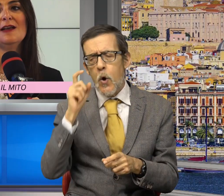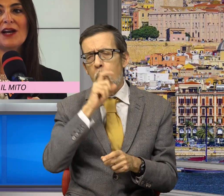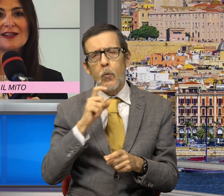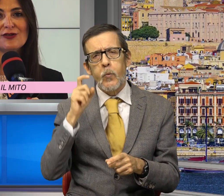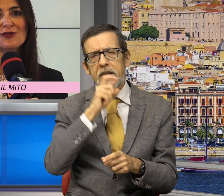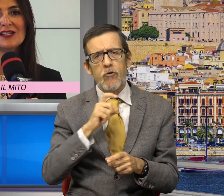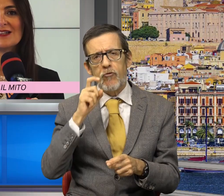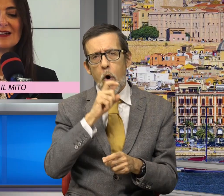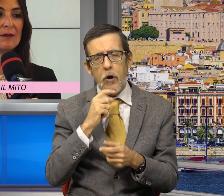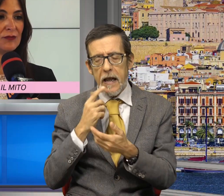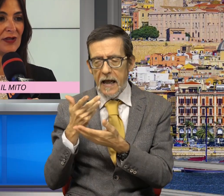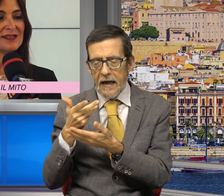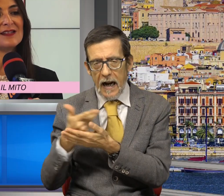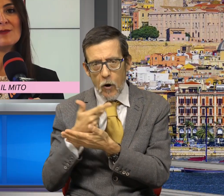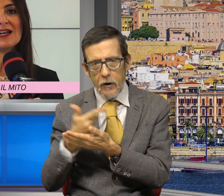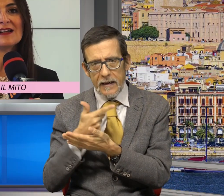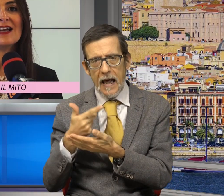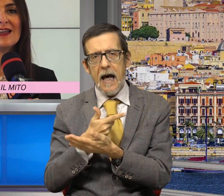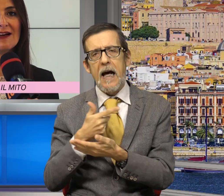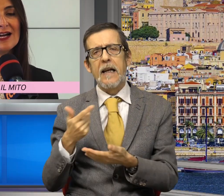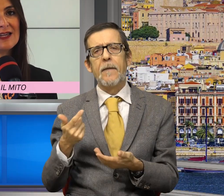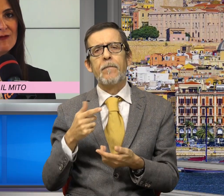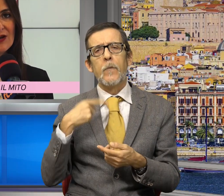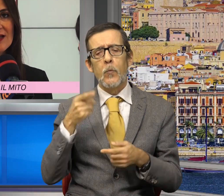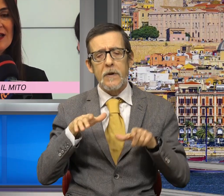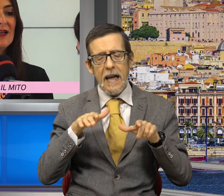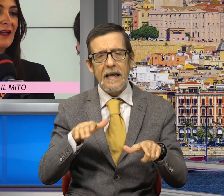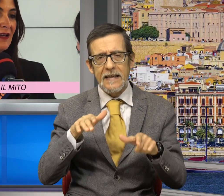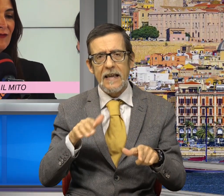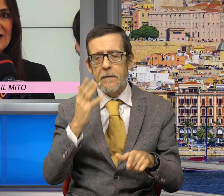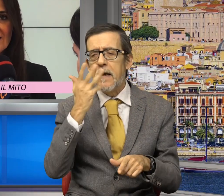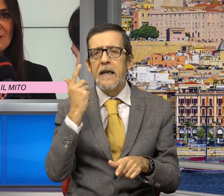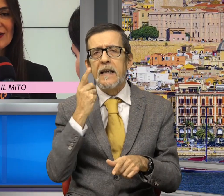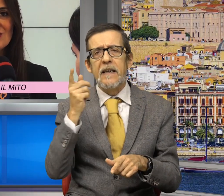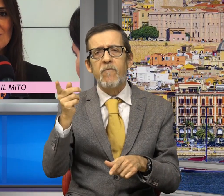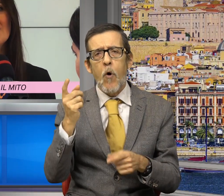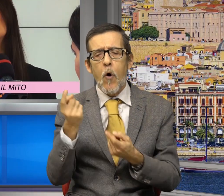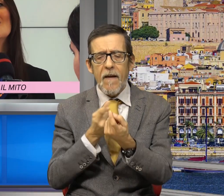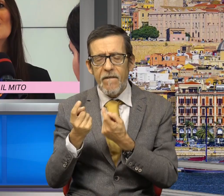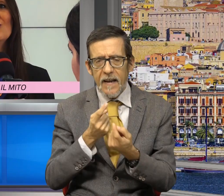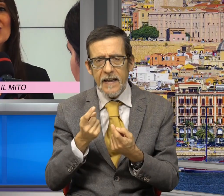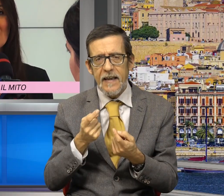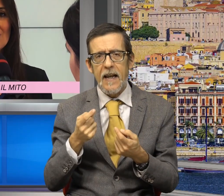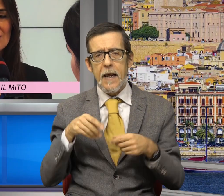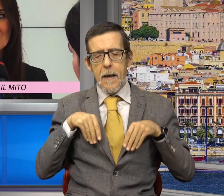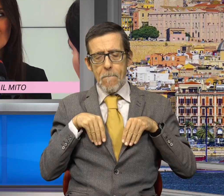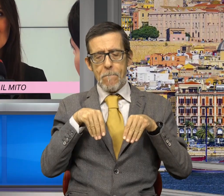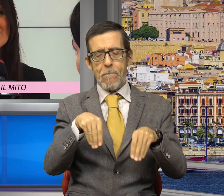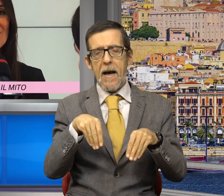Il Planetario dell'Unione Sarda tutta la settimana regalerà a chi vuole venire, partecipare, un cielo